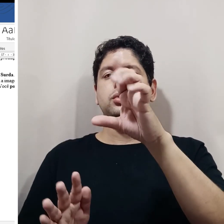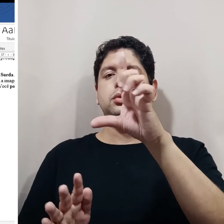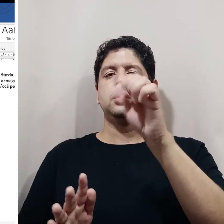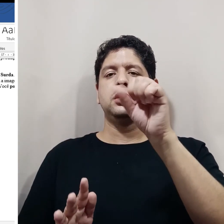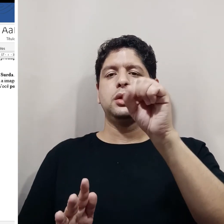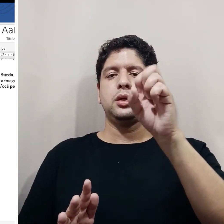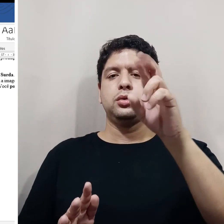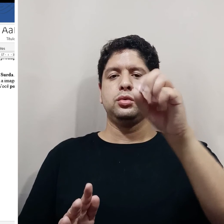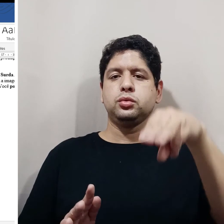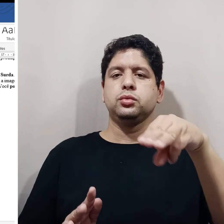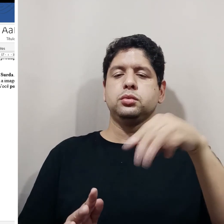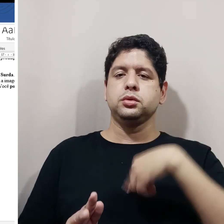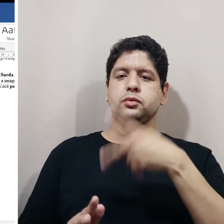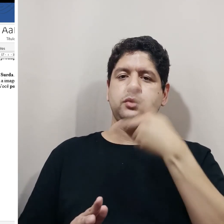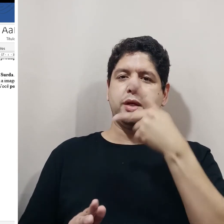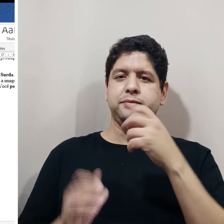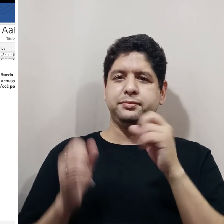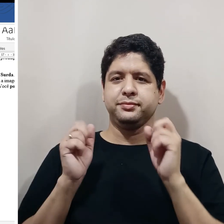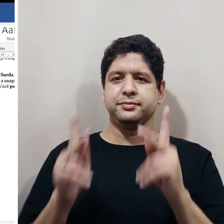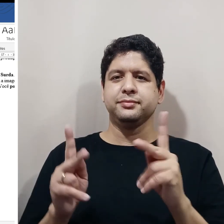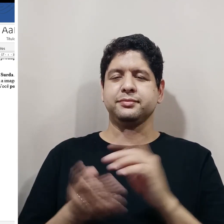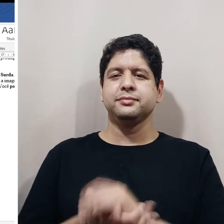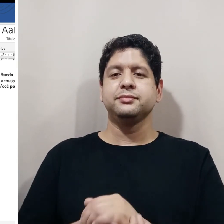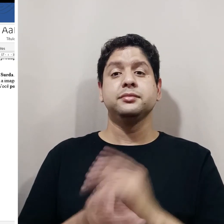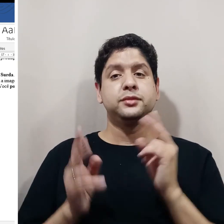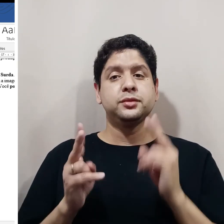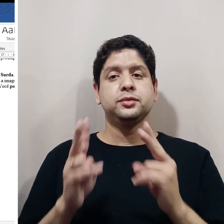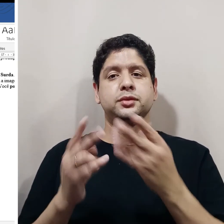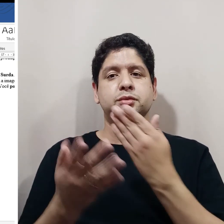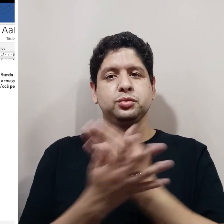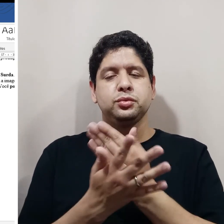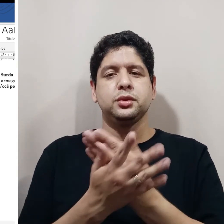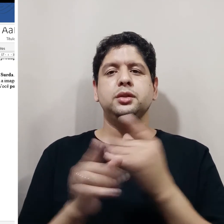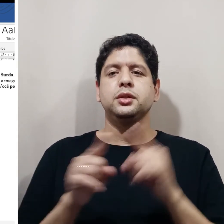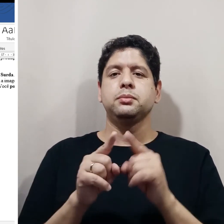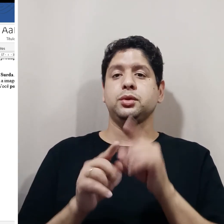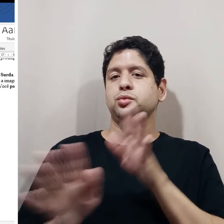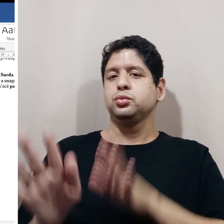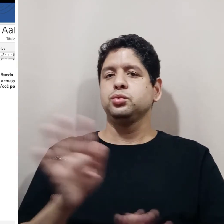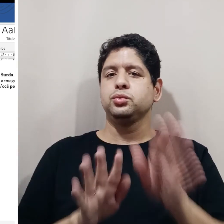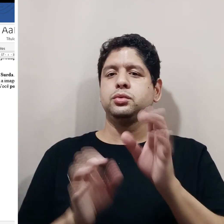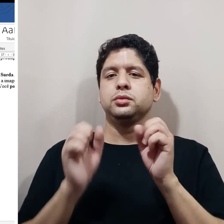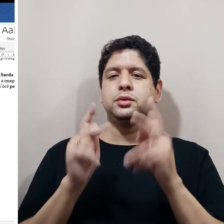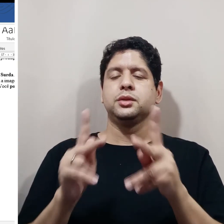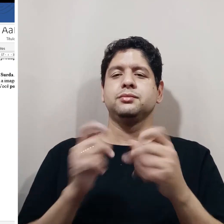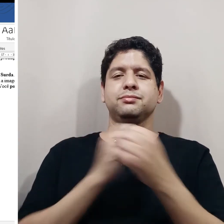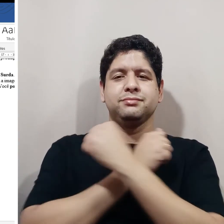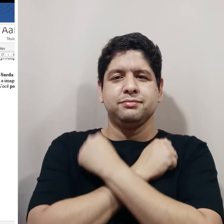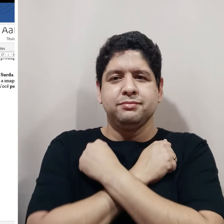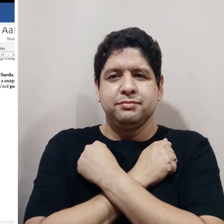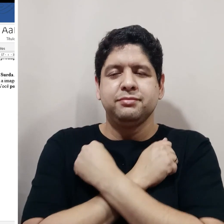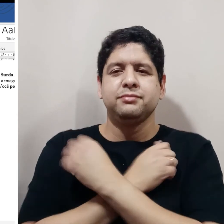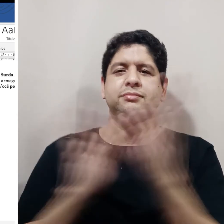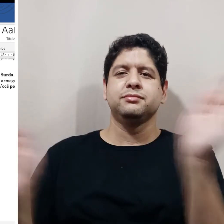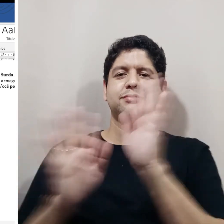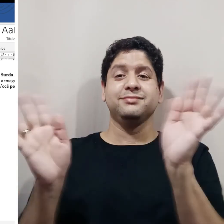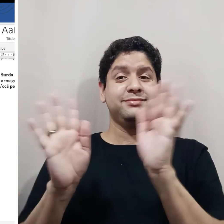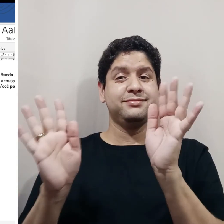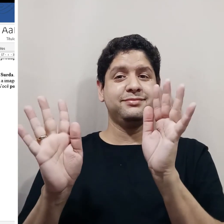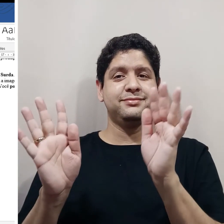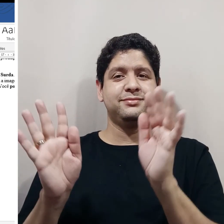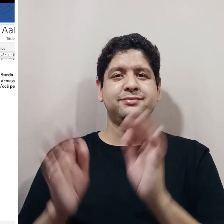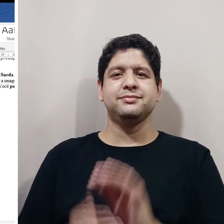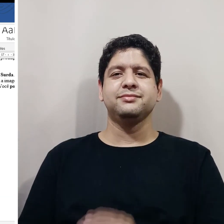Dúvidas, né? Vocês escrevam aí nos comentários do Google Classroom para que eu possa esclarecer, tá bom? Então